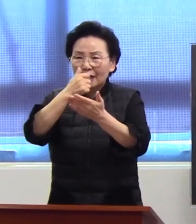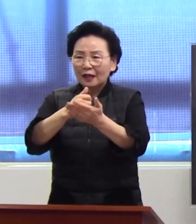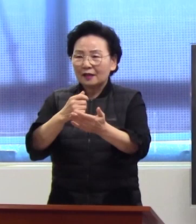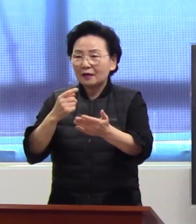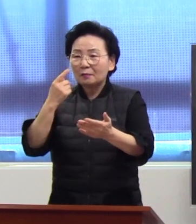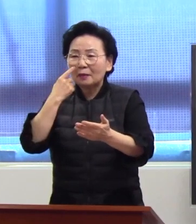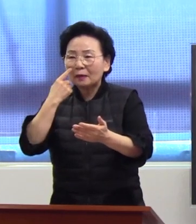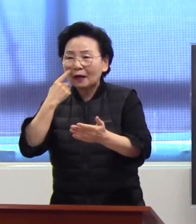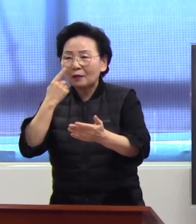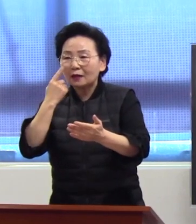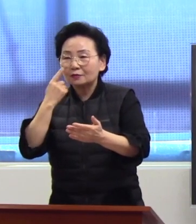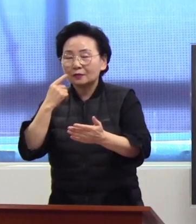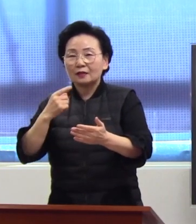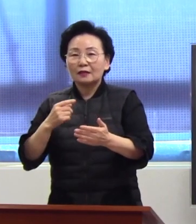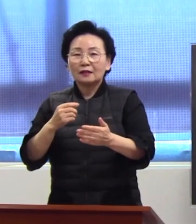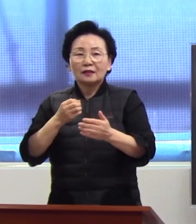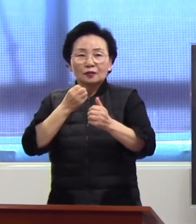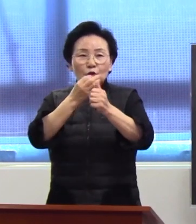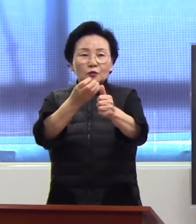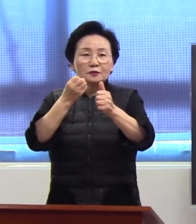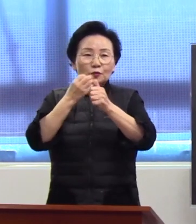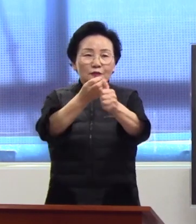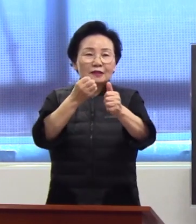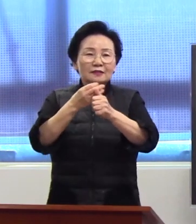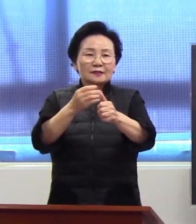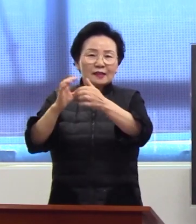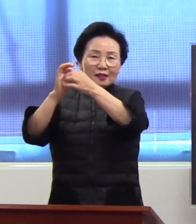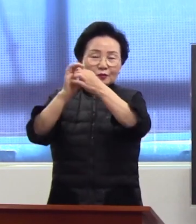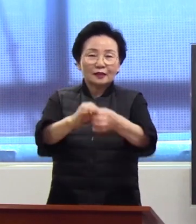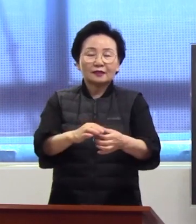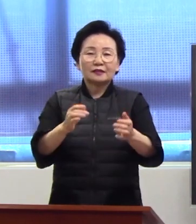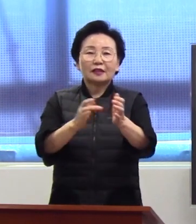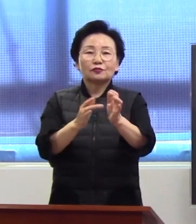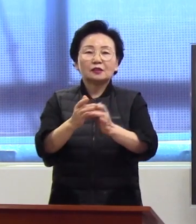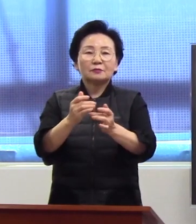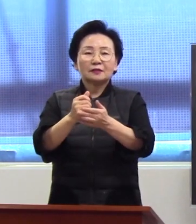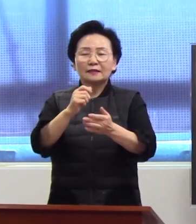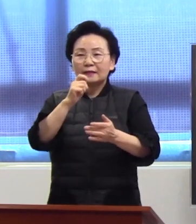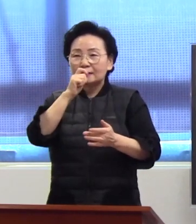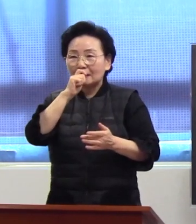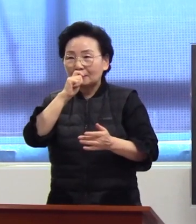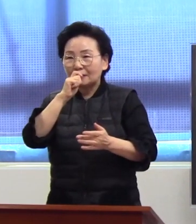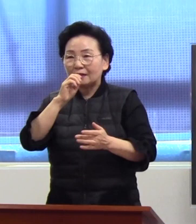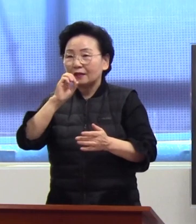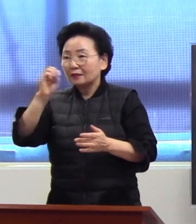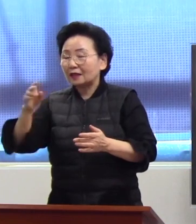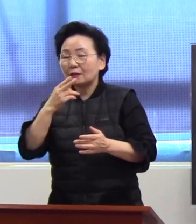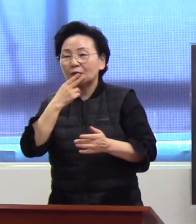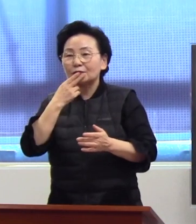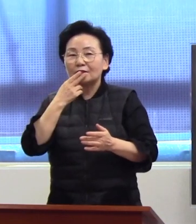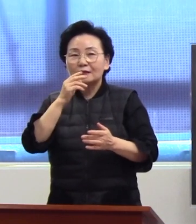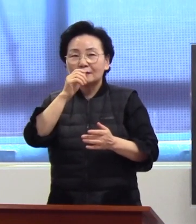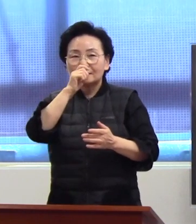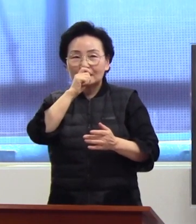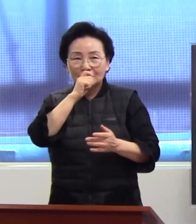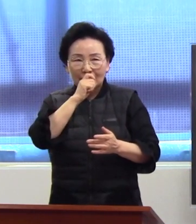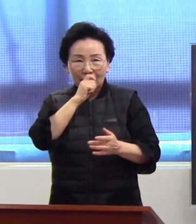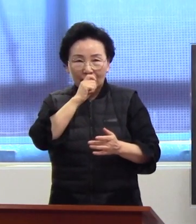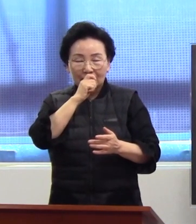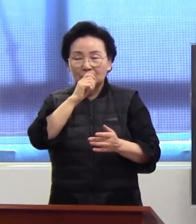죄 봐봐 그러면서 고자질을 계속 하는데 예수님은 대답 없어. 이 딱